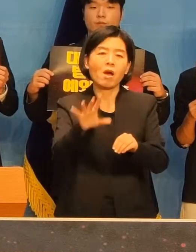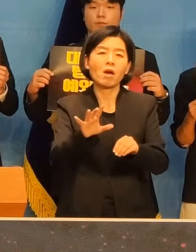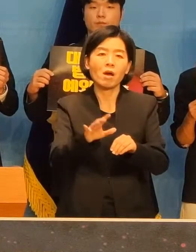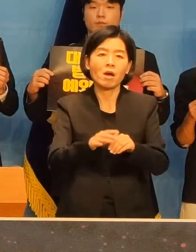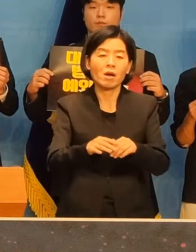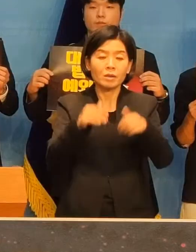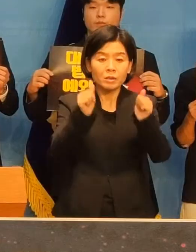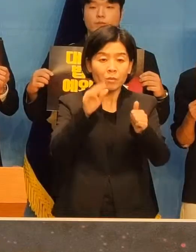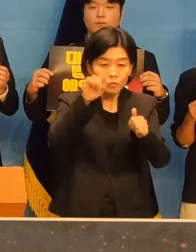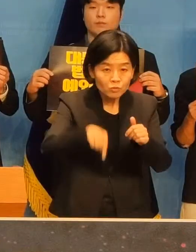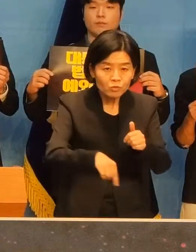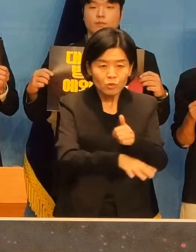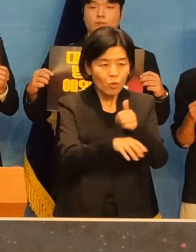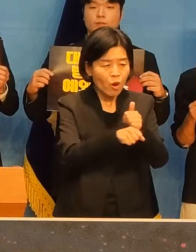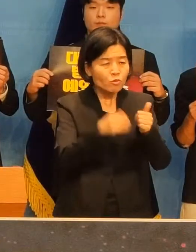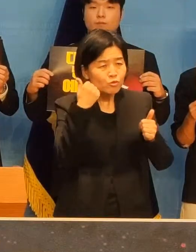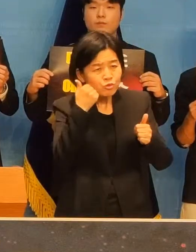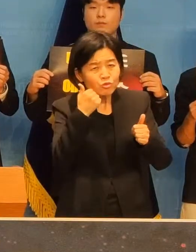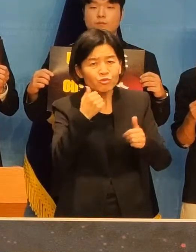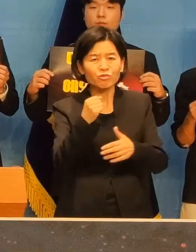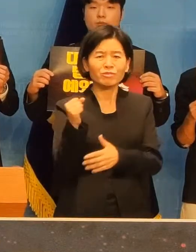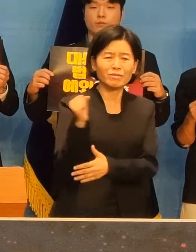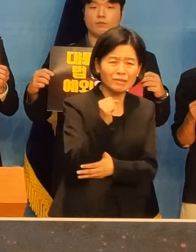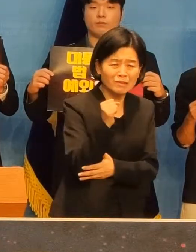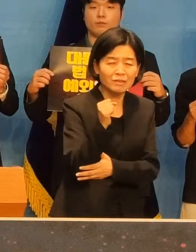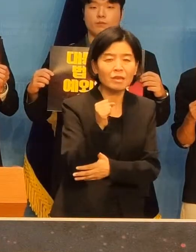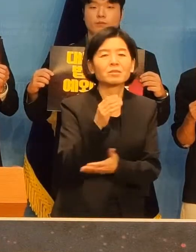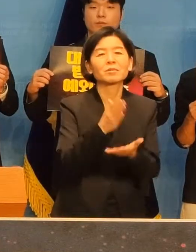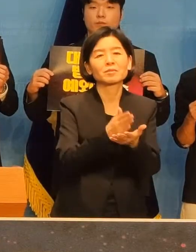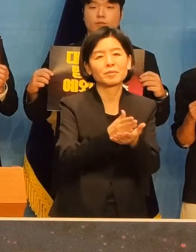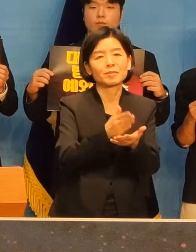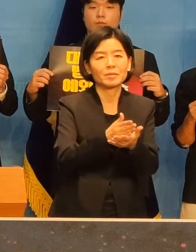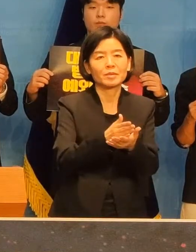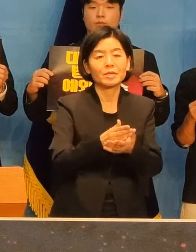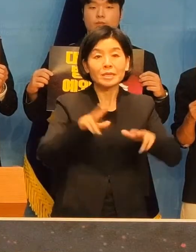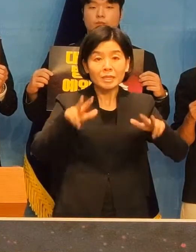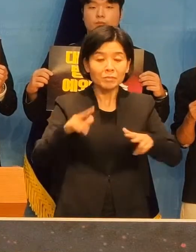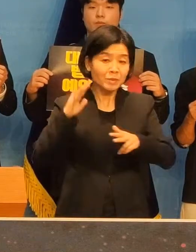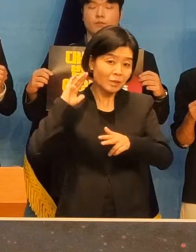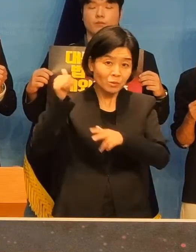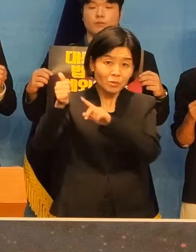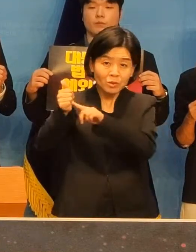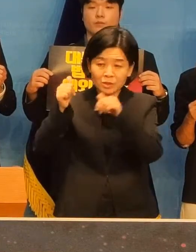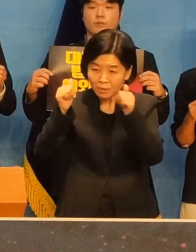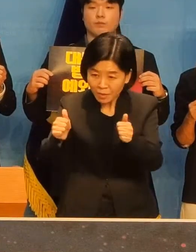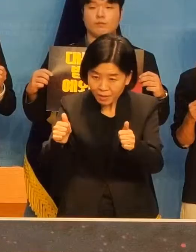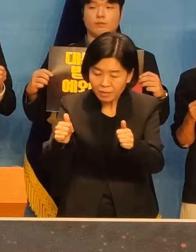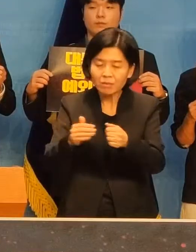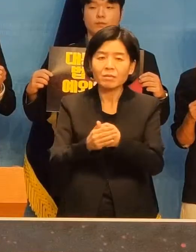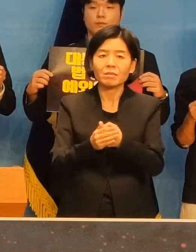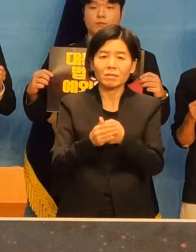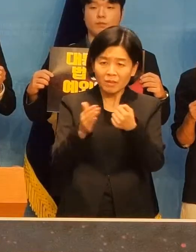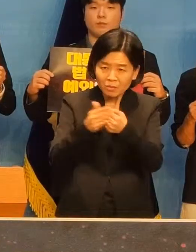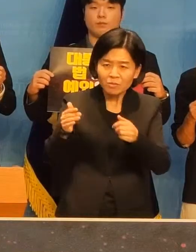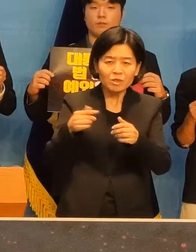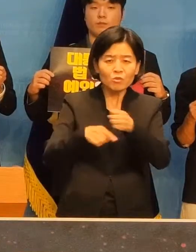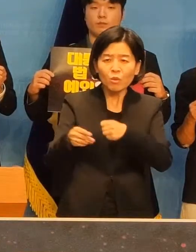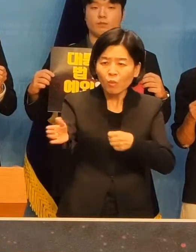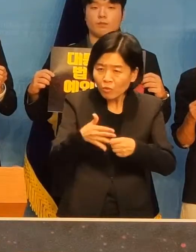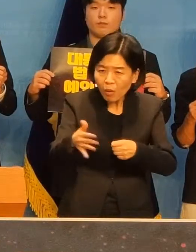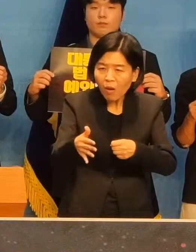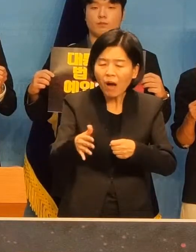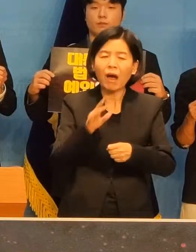사법부는 어떤 권력 앞에서도 흔들려서는 안 됩니다. 현직 대통령의 재판이라 하여 특별할 이유가